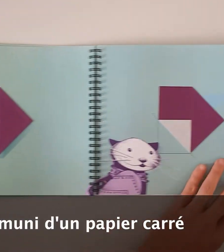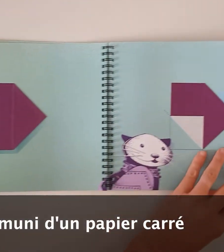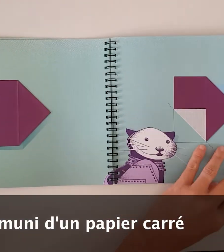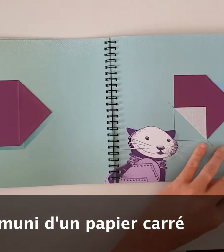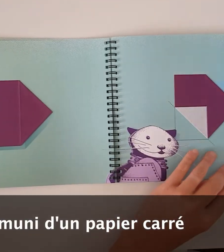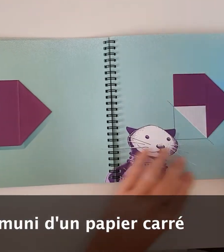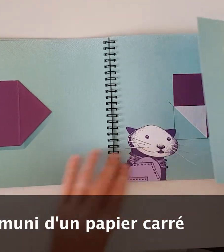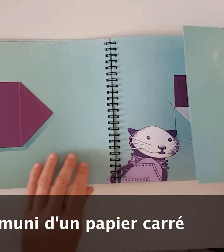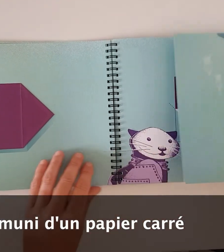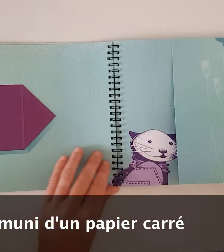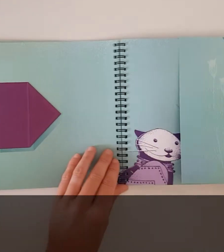papier.